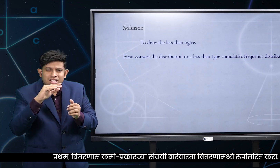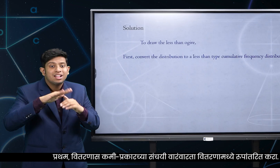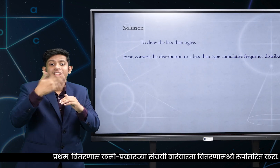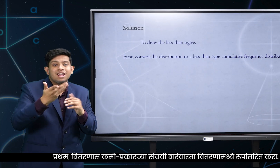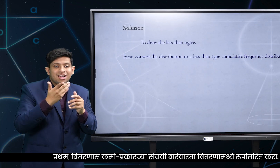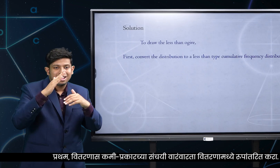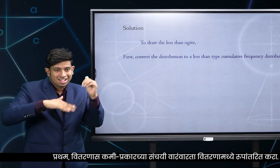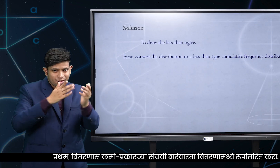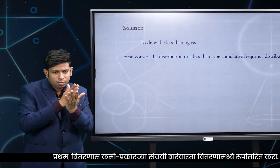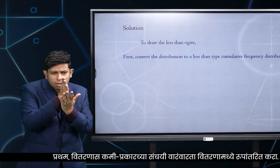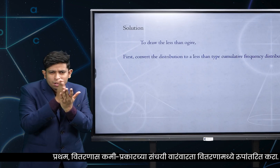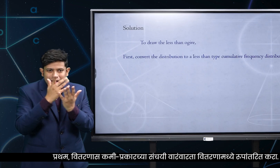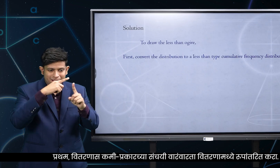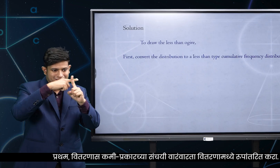वितरणांमध्ये रूपांतरित करा.